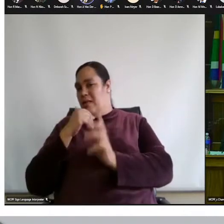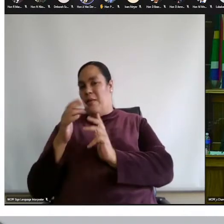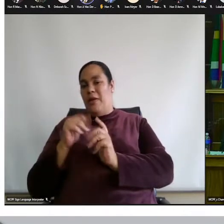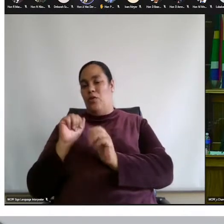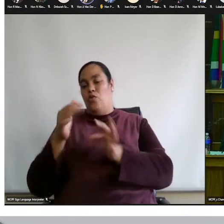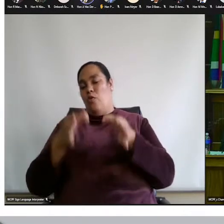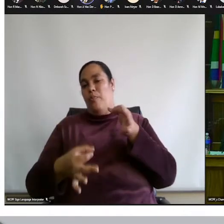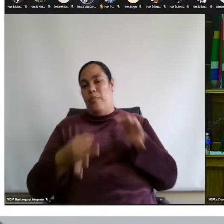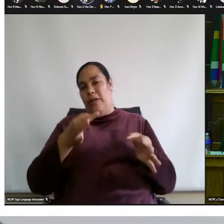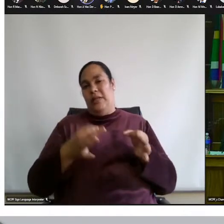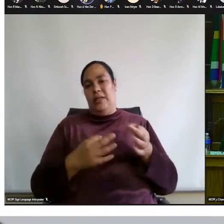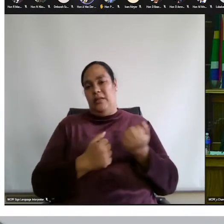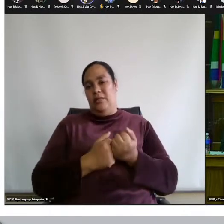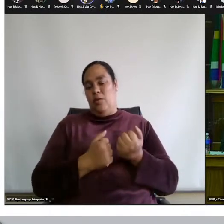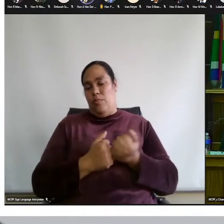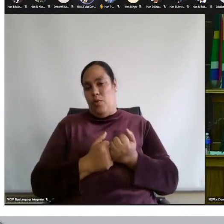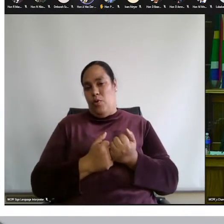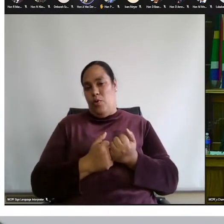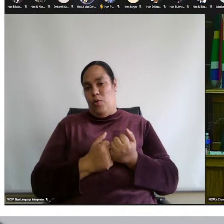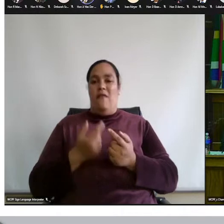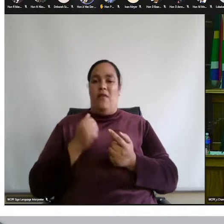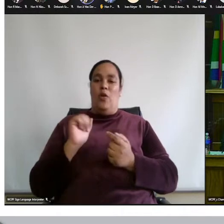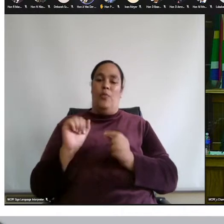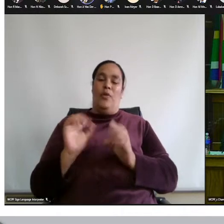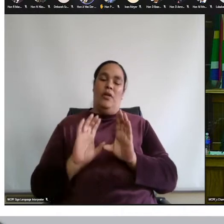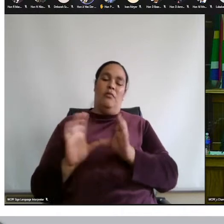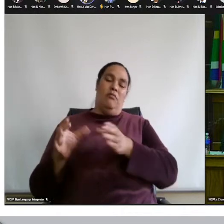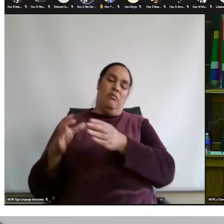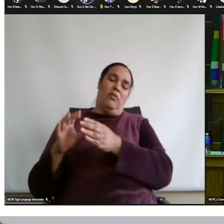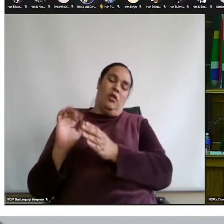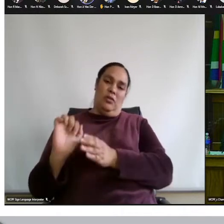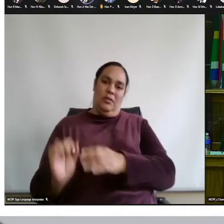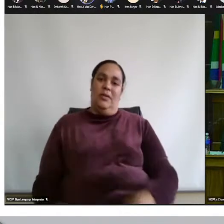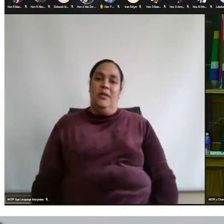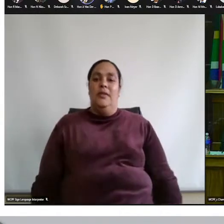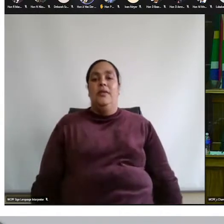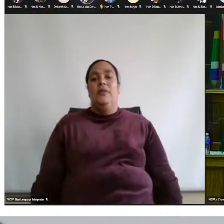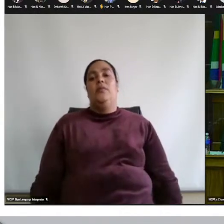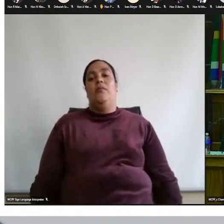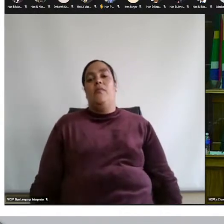politieke ondersteuning van u party.